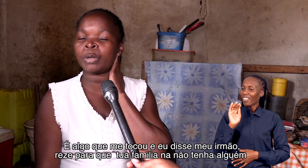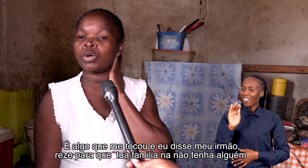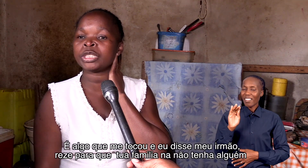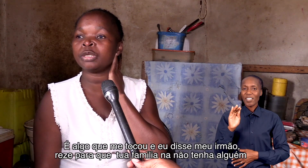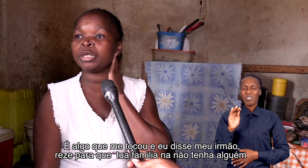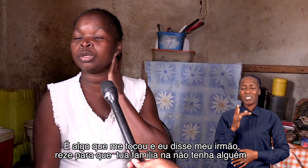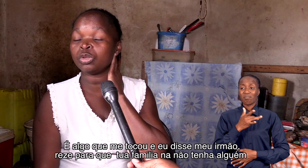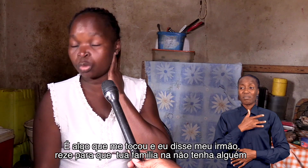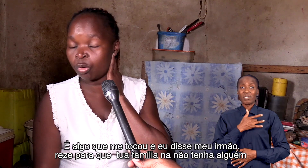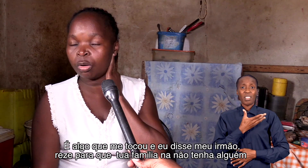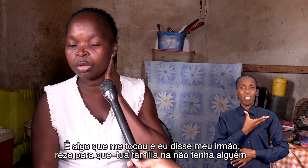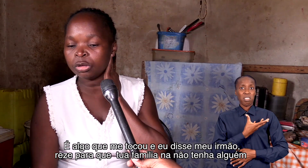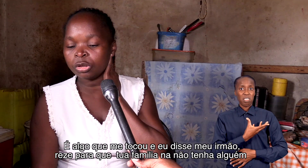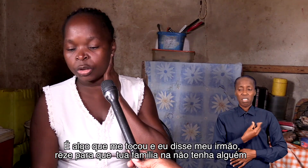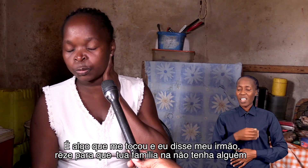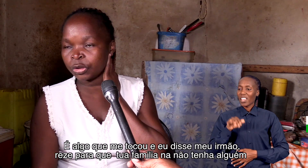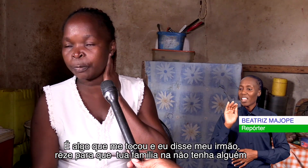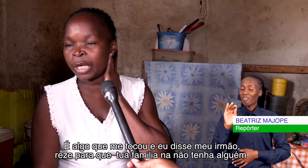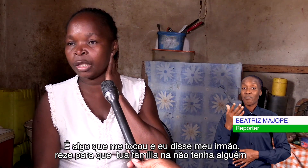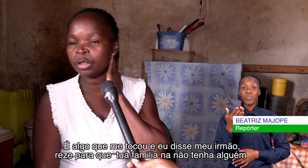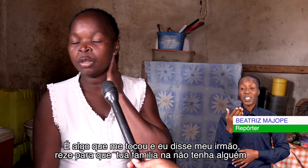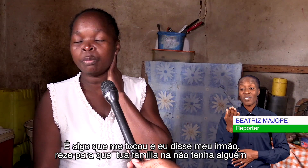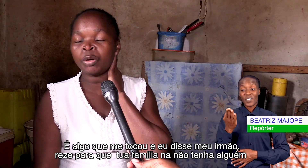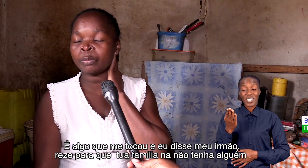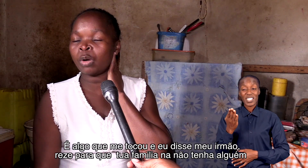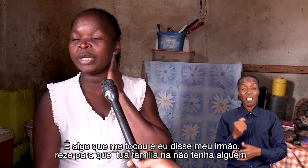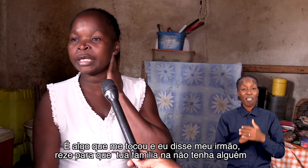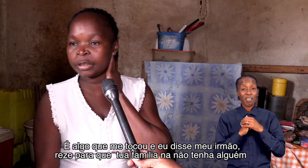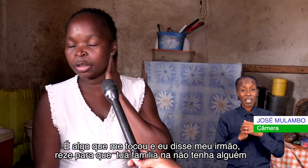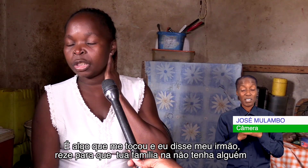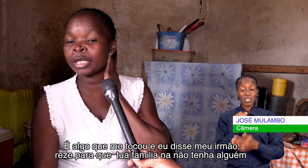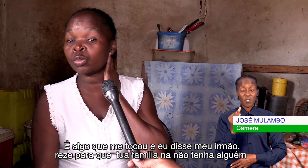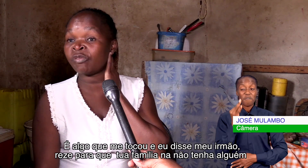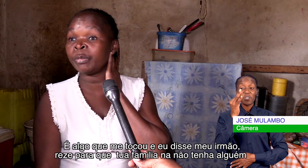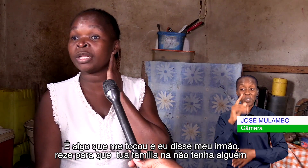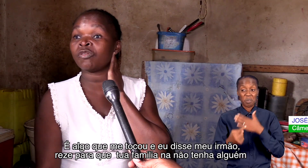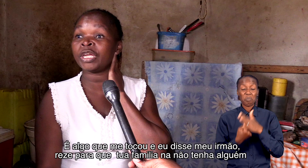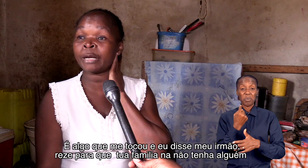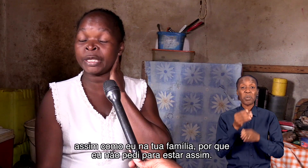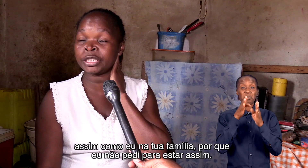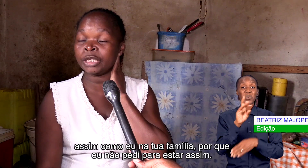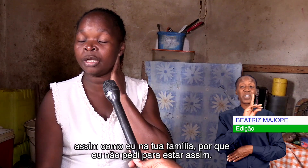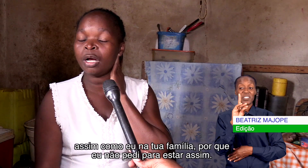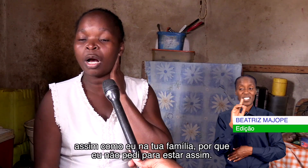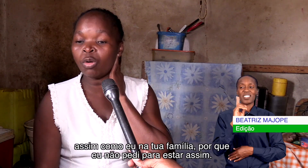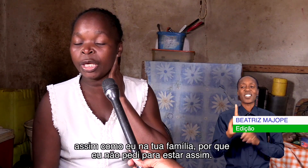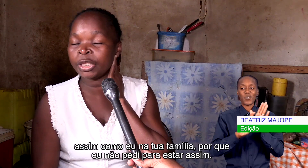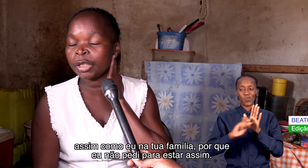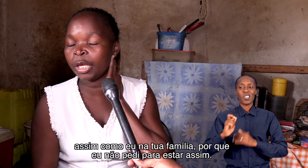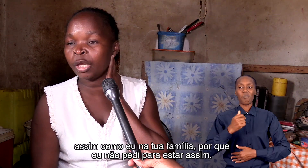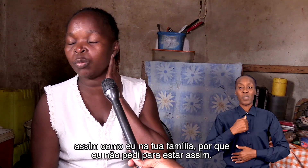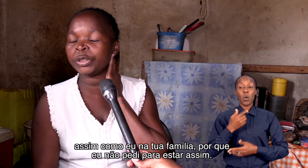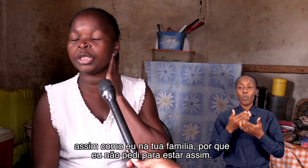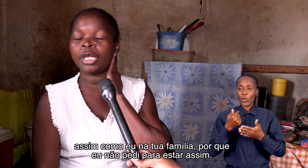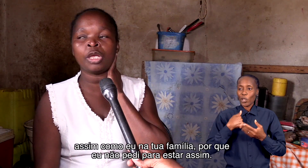porque uma coisa que me tocou, eu respondi para ele. Meu irmão Rezi, que na tua família não venha aparecer alguém que